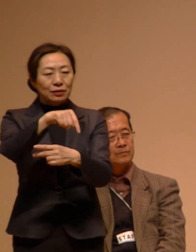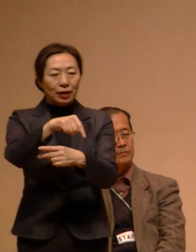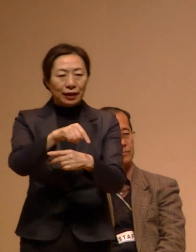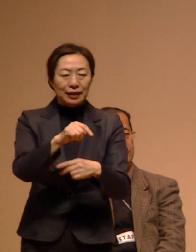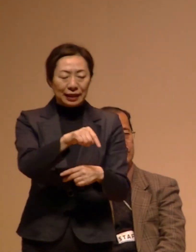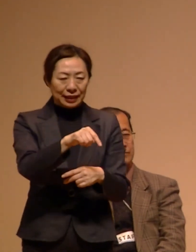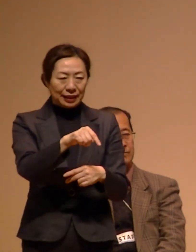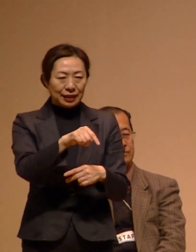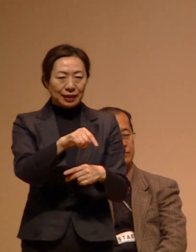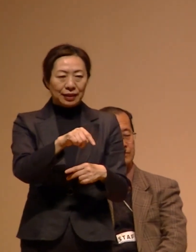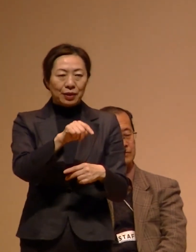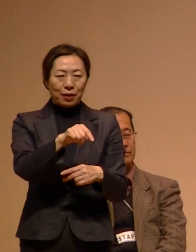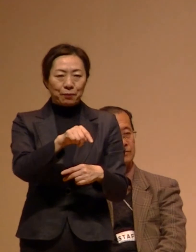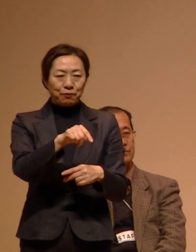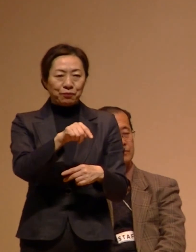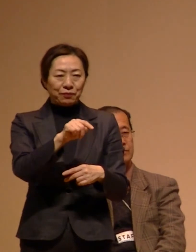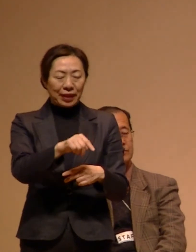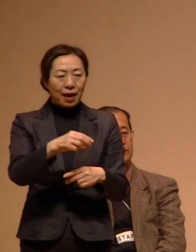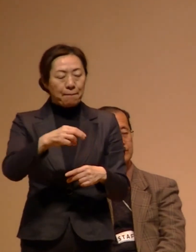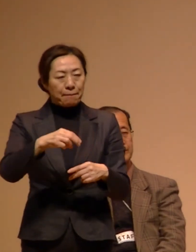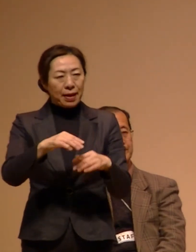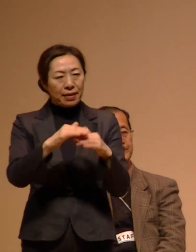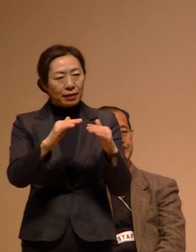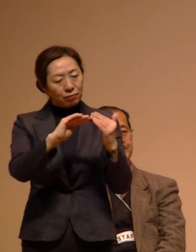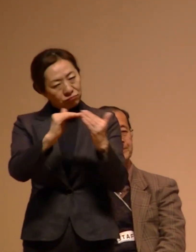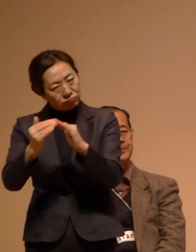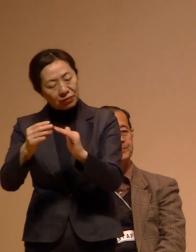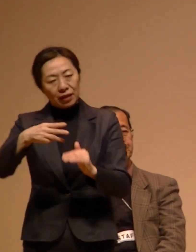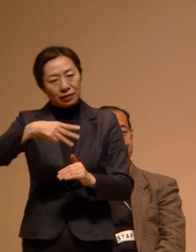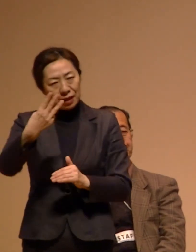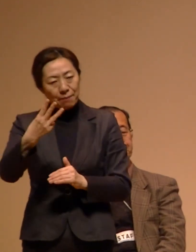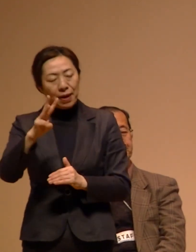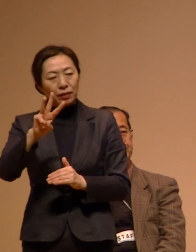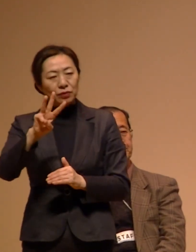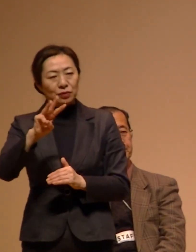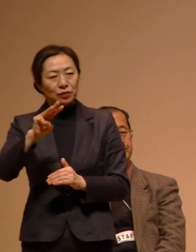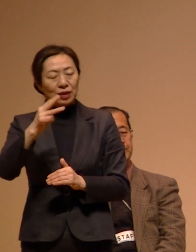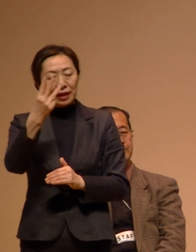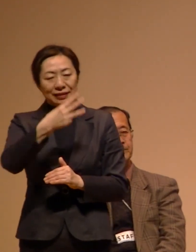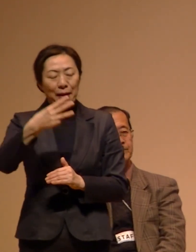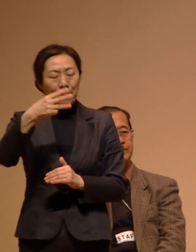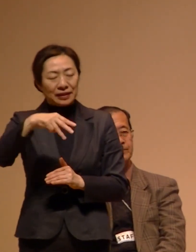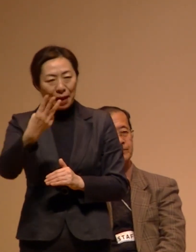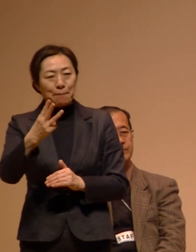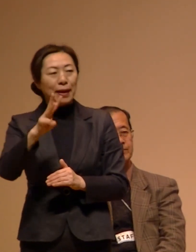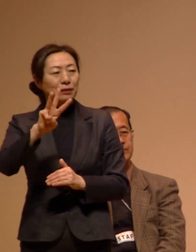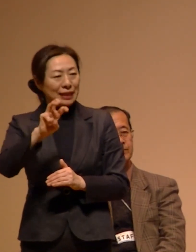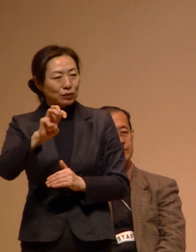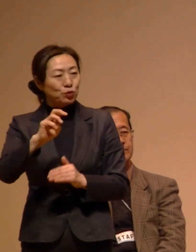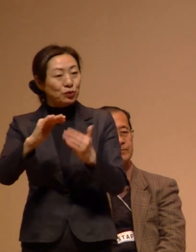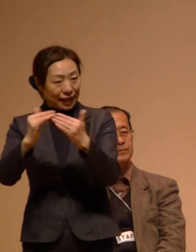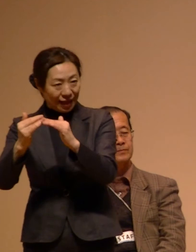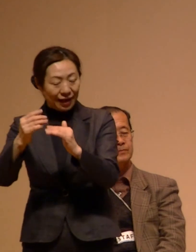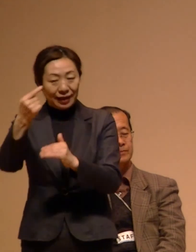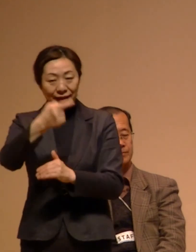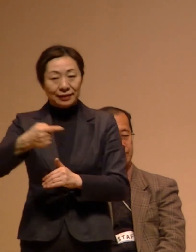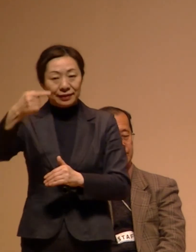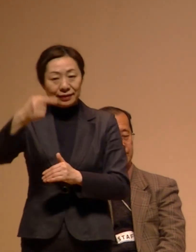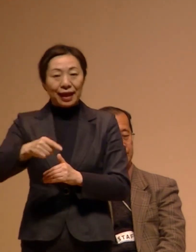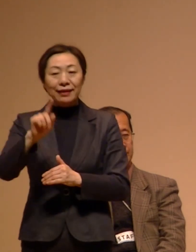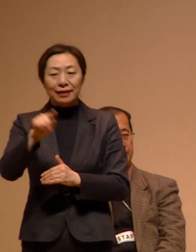位置しておりますが、約330世帯1000人が暮らしを送っているところです